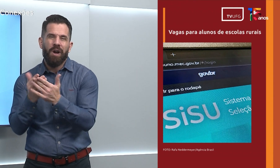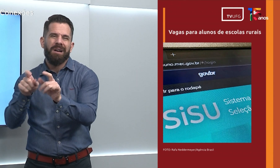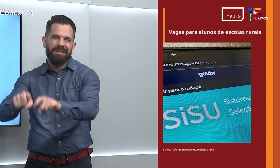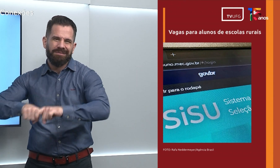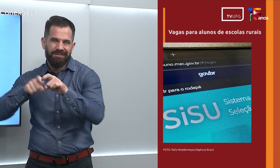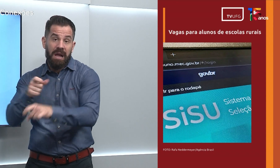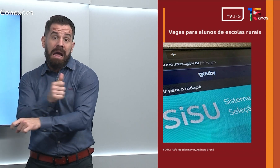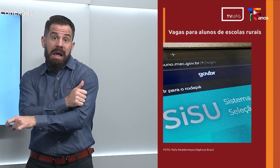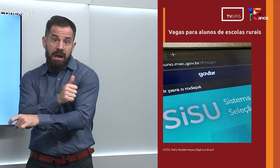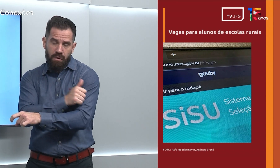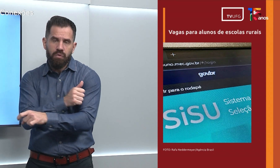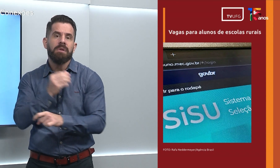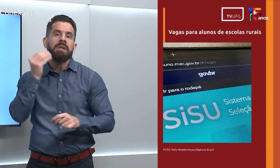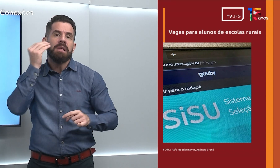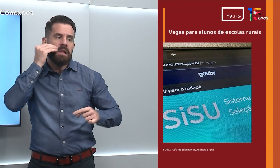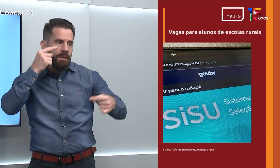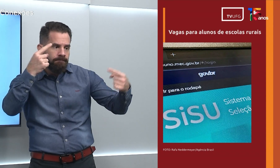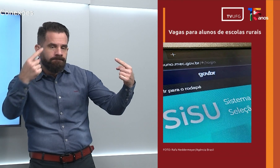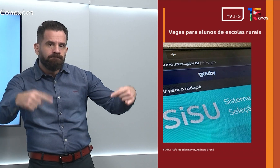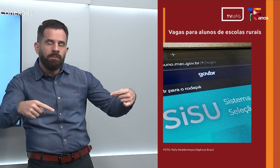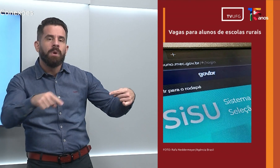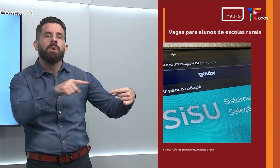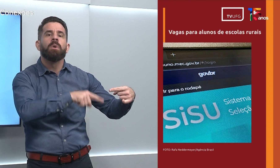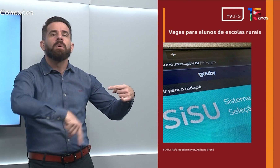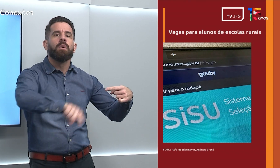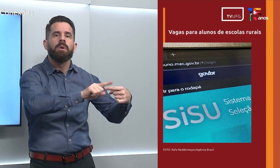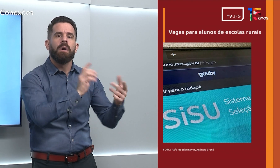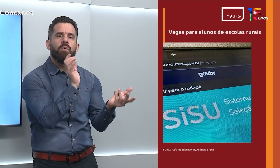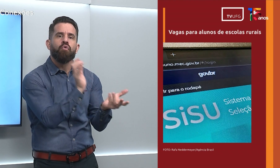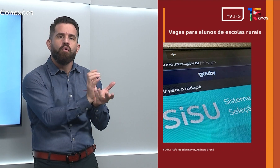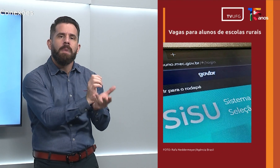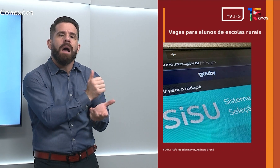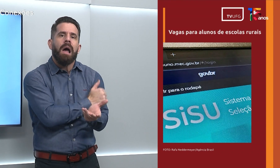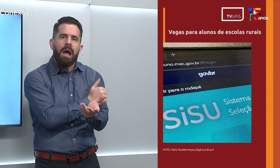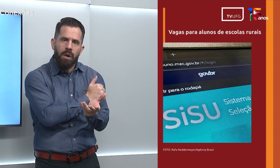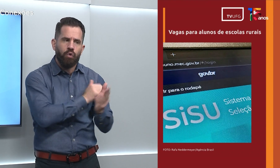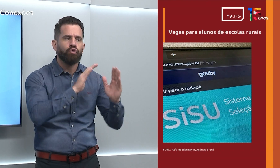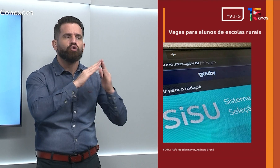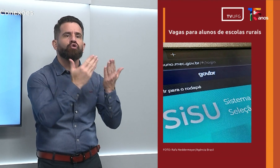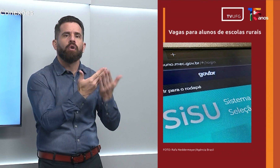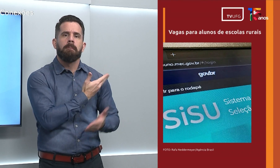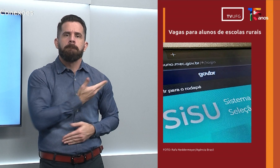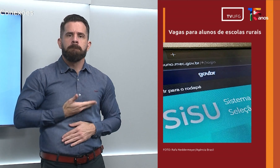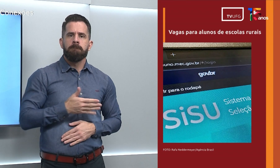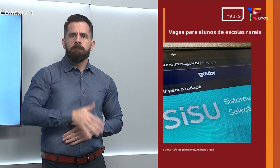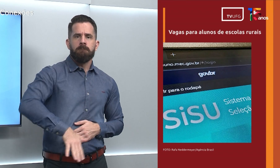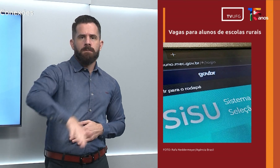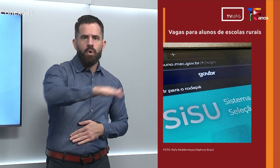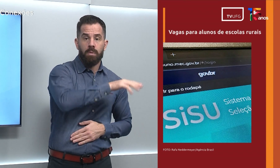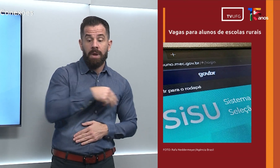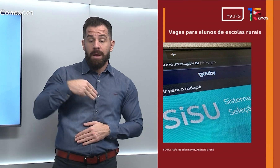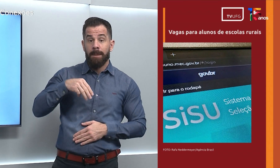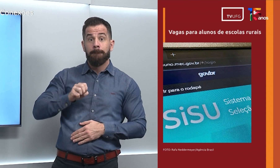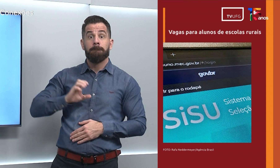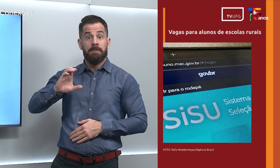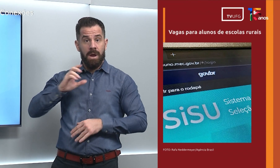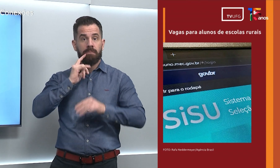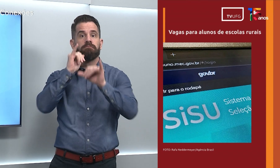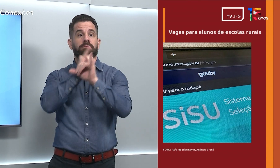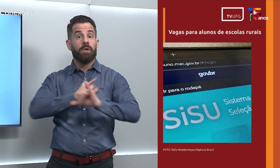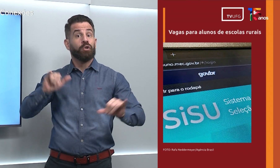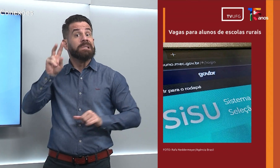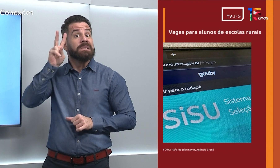vagas junto aos alunos de escolas públicas. Essa medida foi publicada pelo Ministério da Educação na última